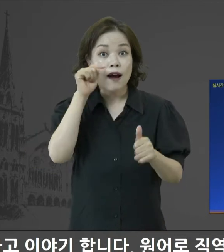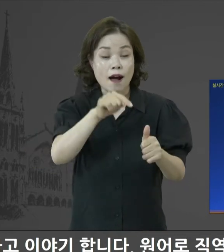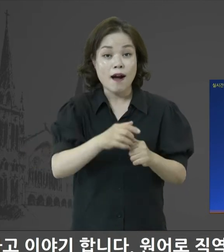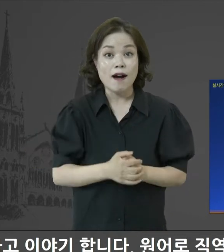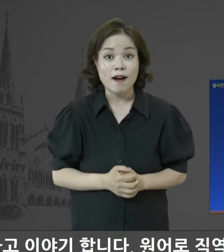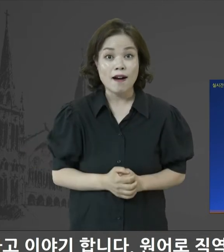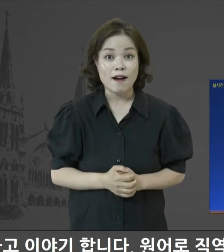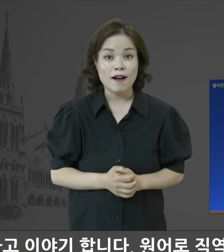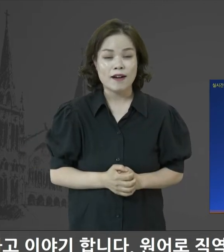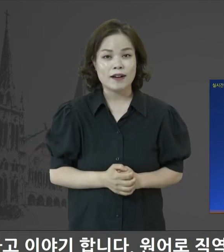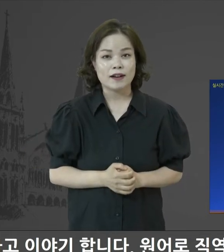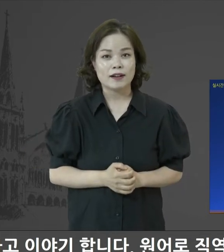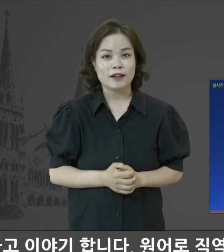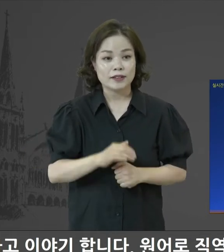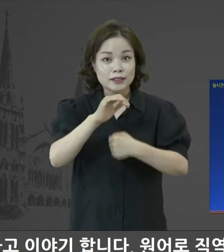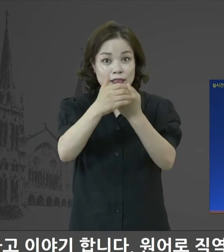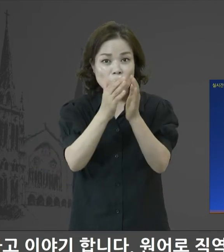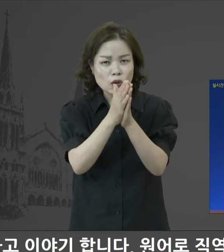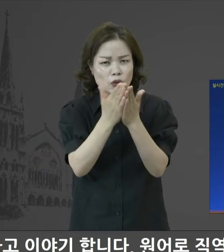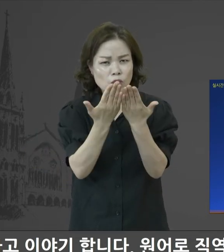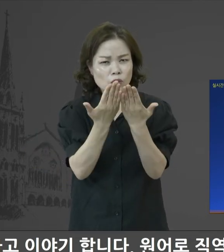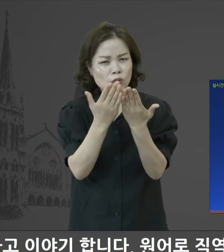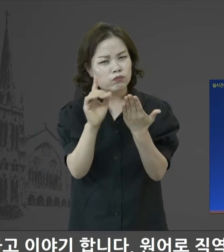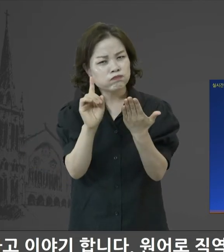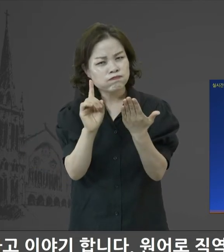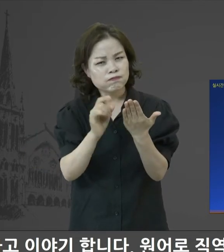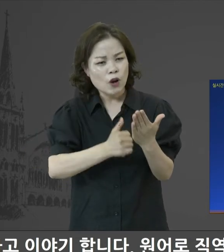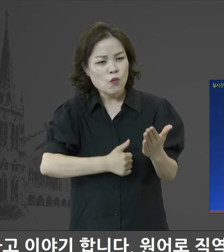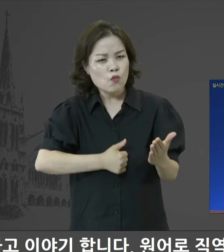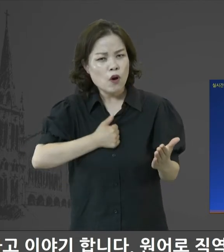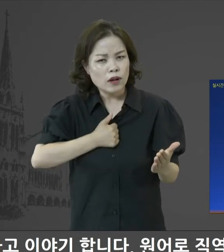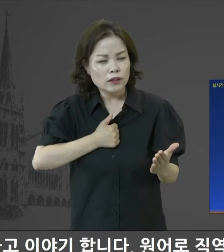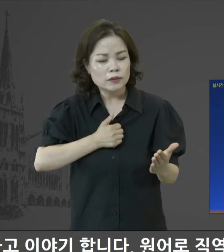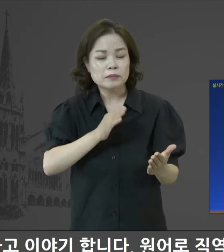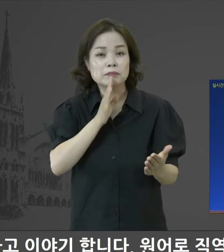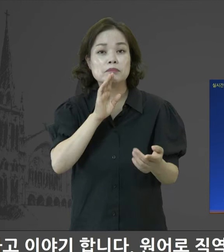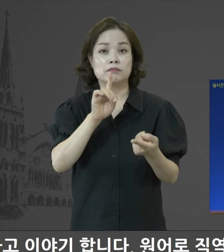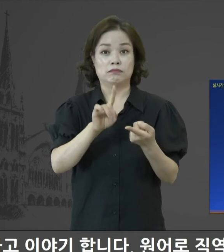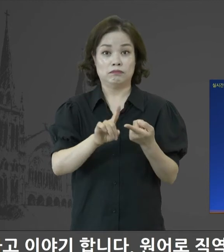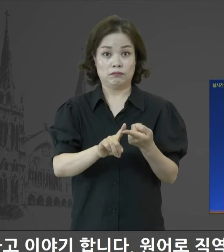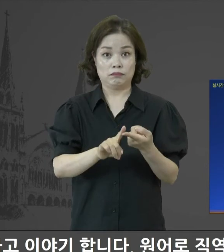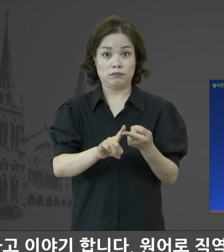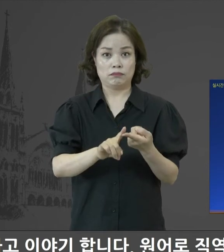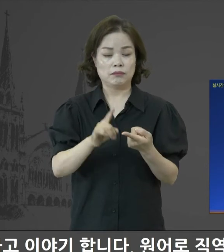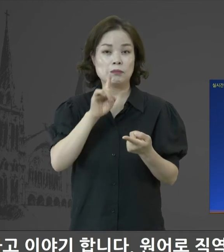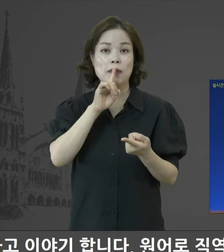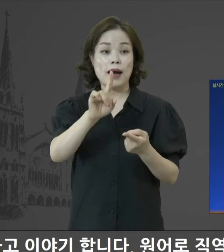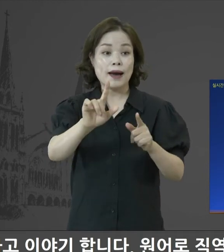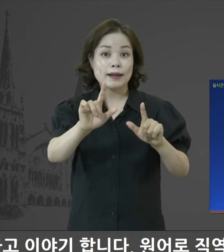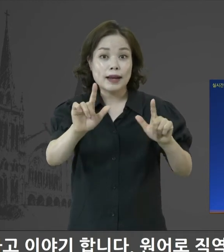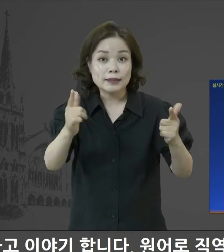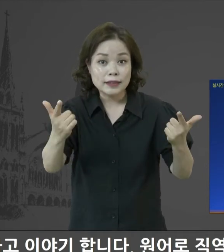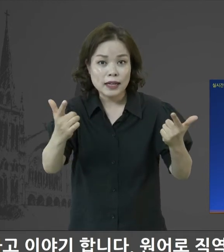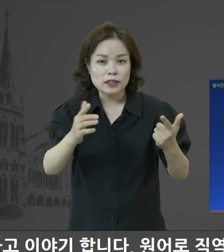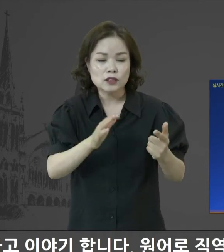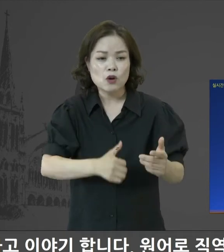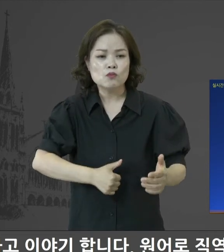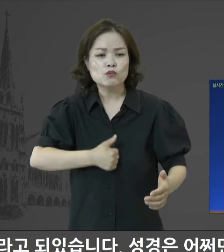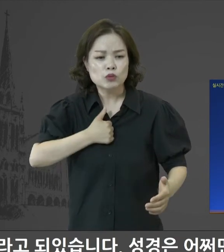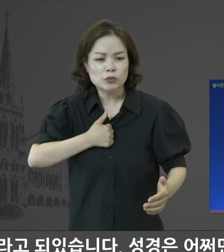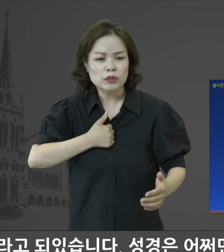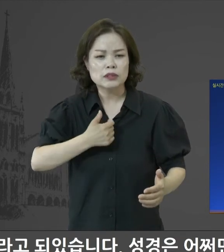있습니다. 성경은 어쩌면 분을 내는 것이 정당하다고 얘기하는 것이 아니라 분을 낼 수밖에